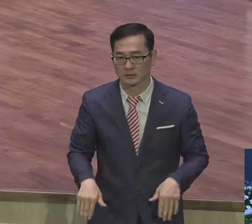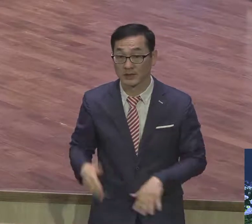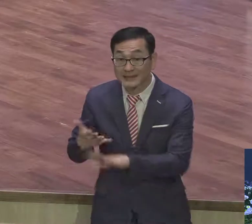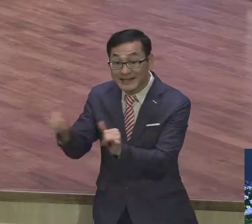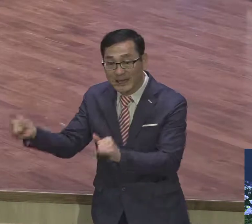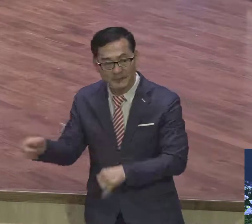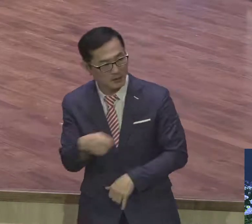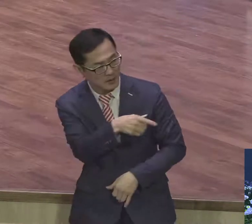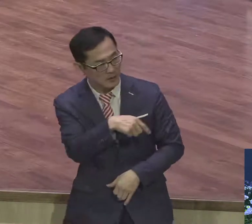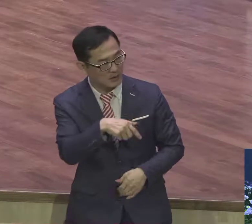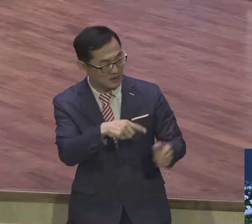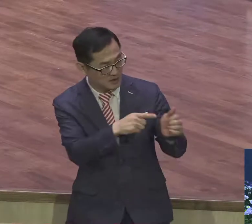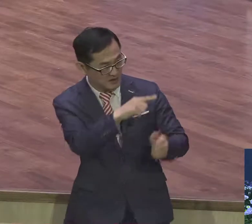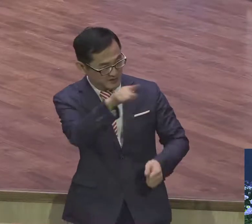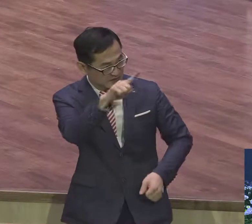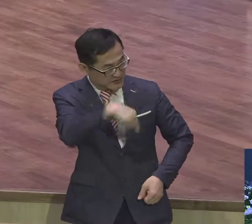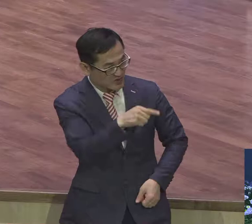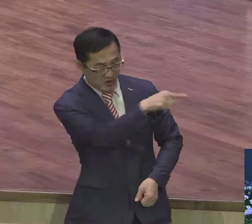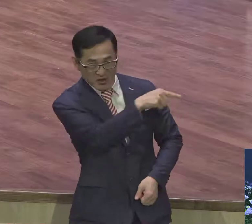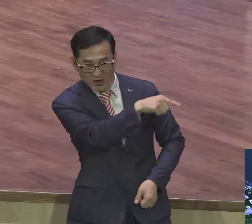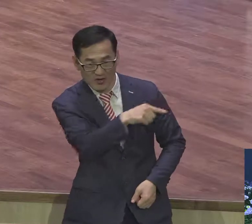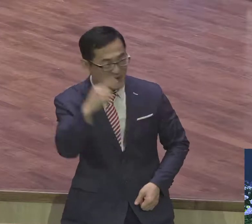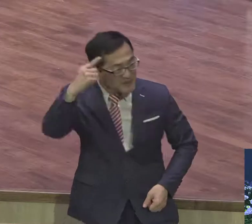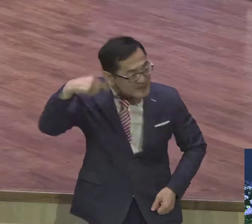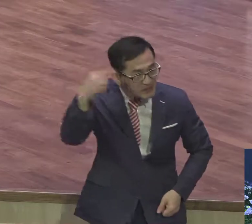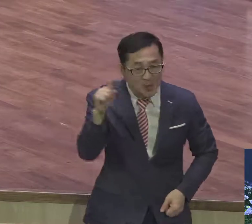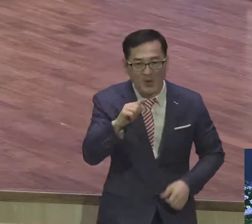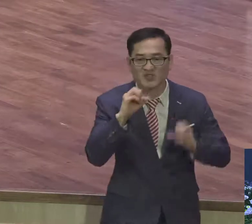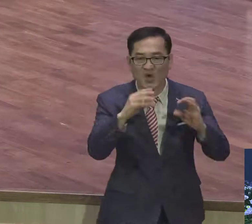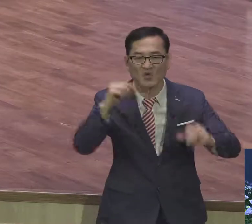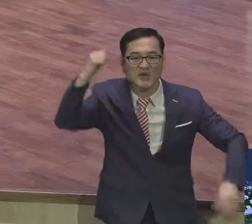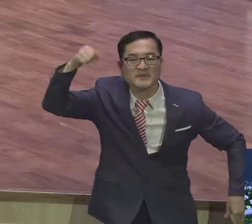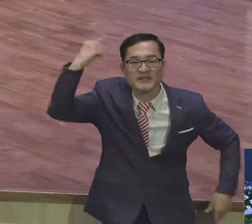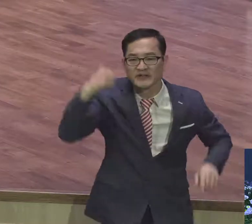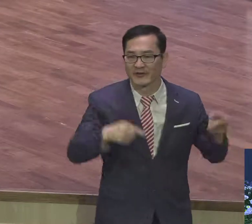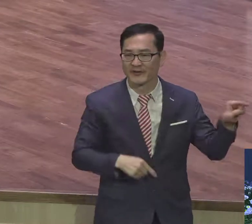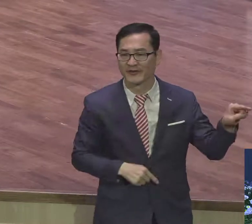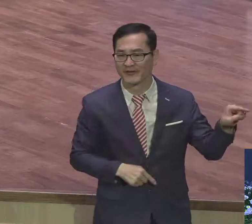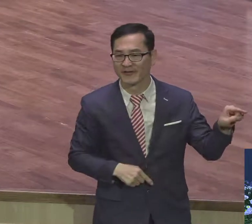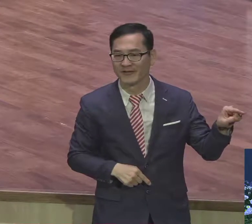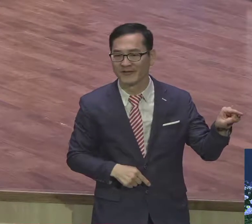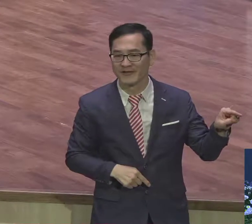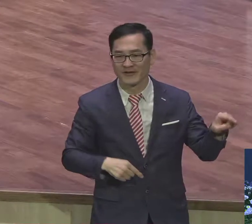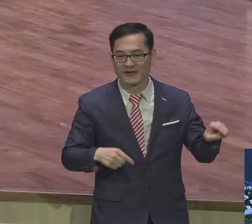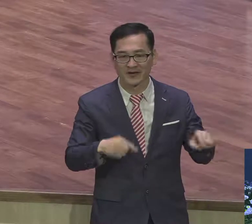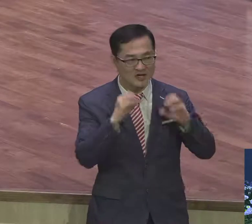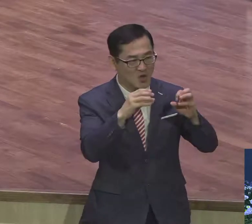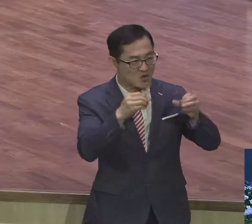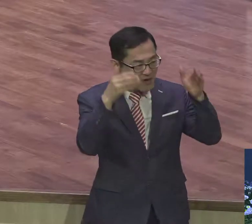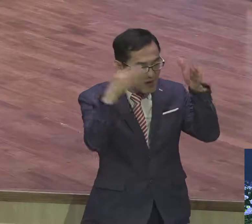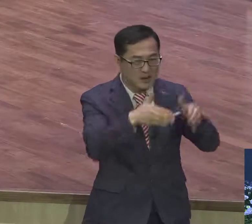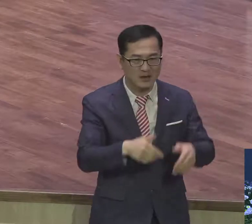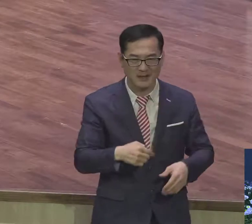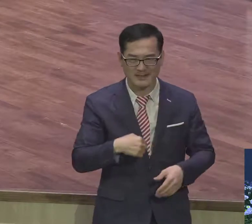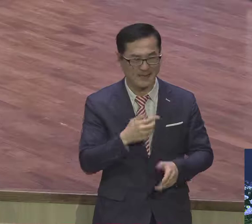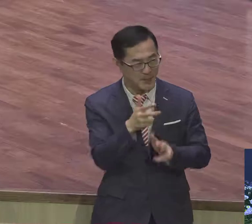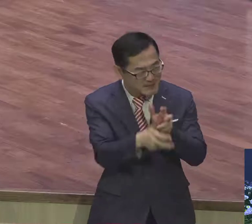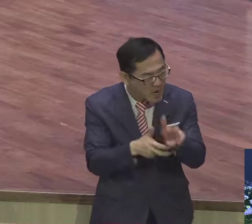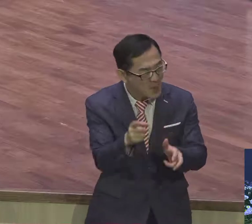기도하는 사람 두 개 닉네임이 두 개밖에 없었어요. 다른 거 아무 자리사 무슨